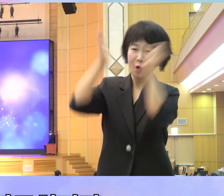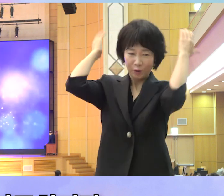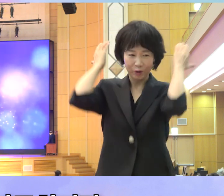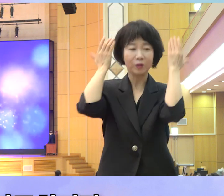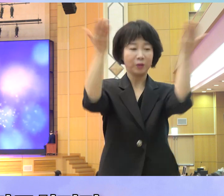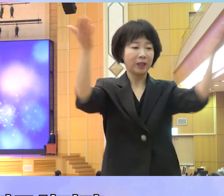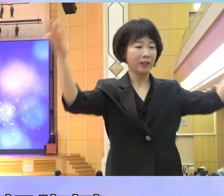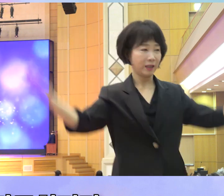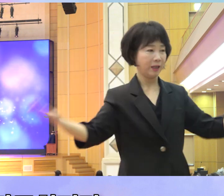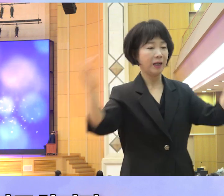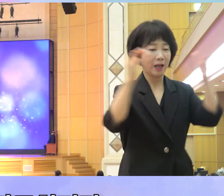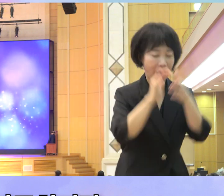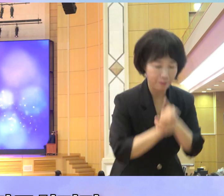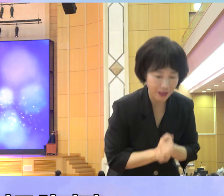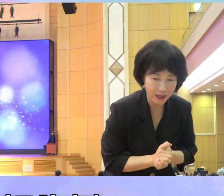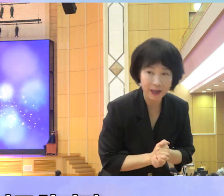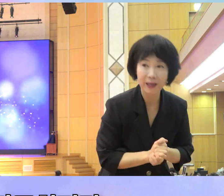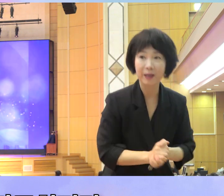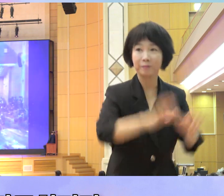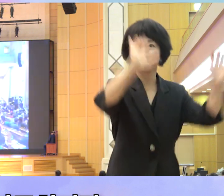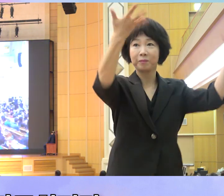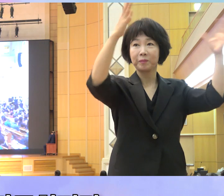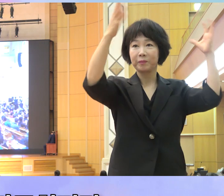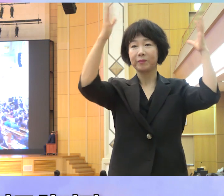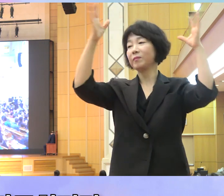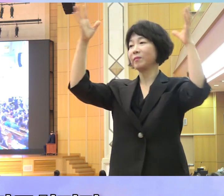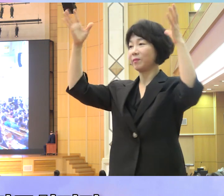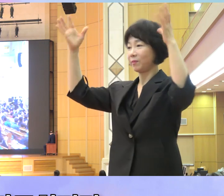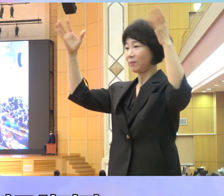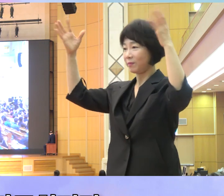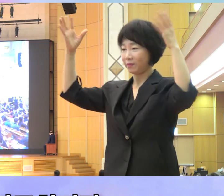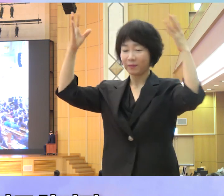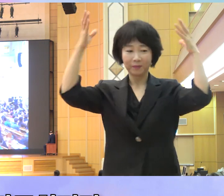도우리. 하며 한 번 더 영광의 박수 돌리시겠습니다.